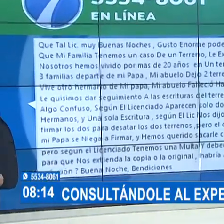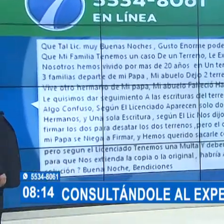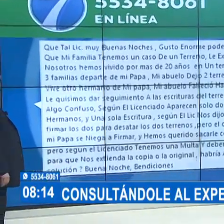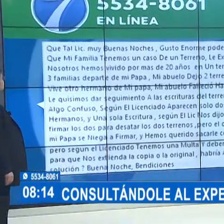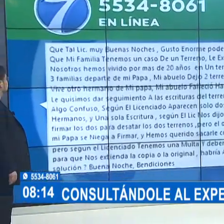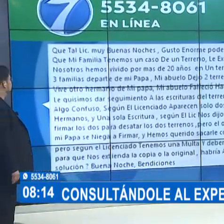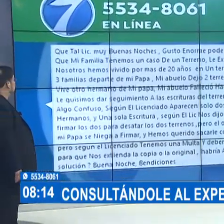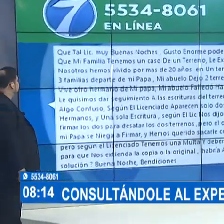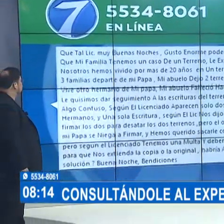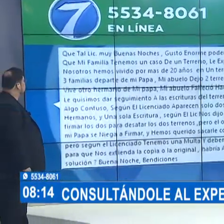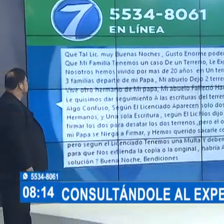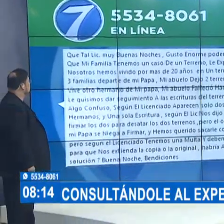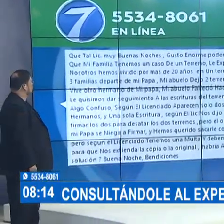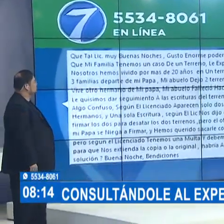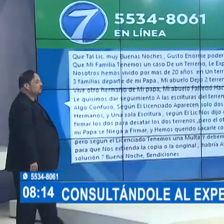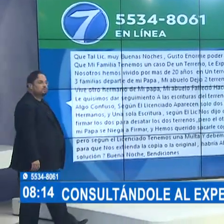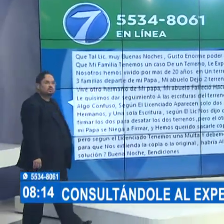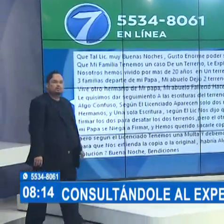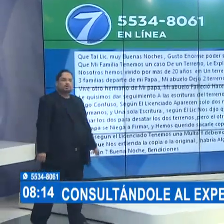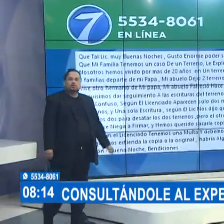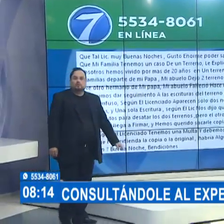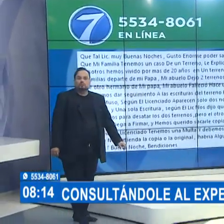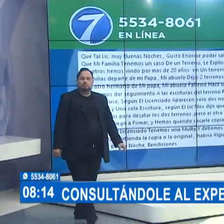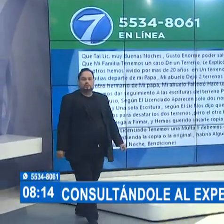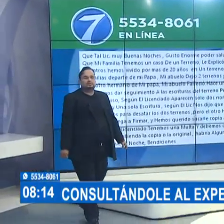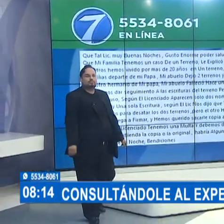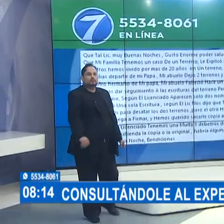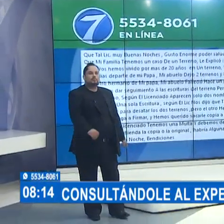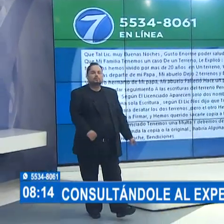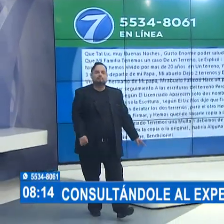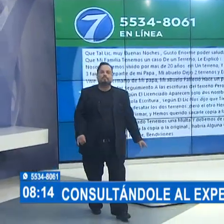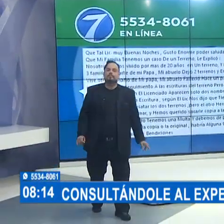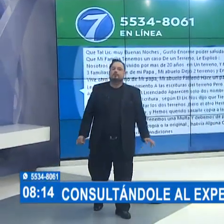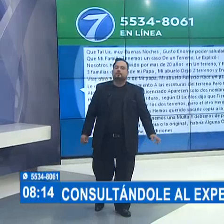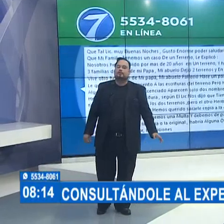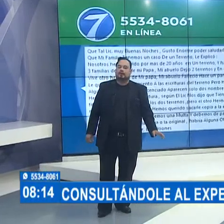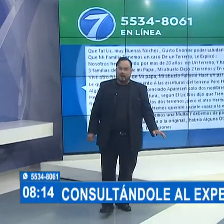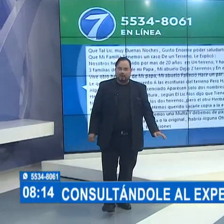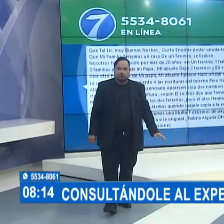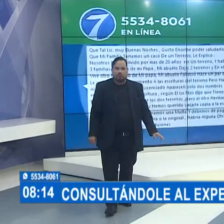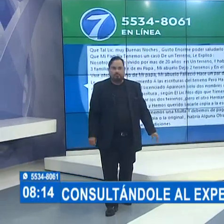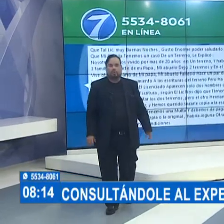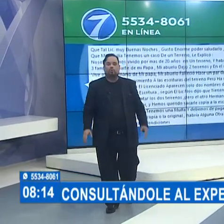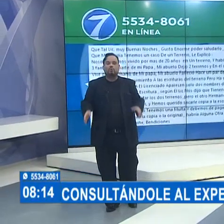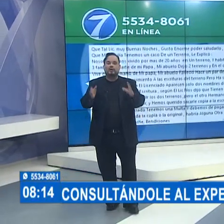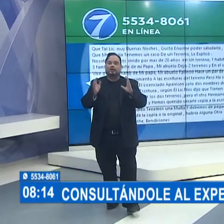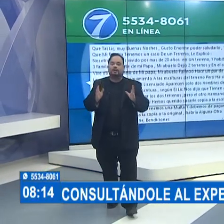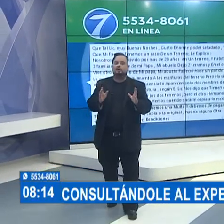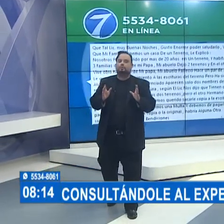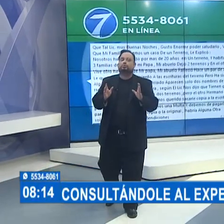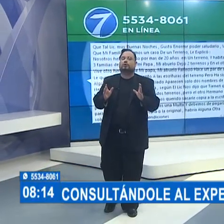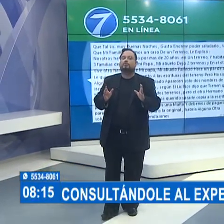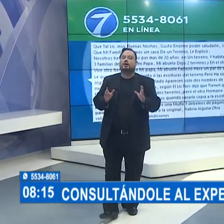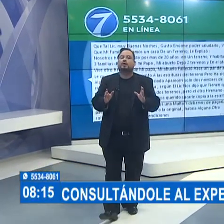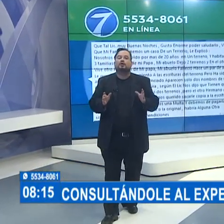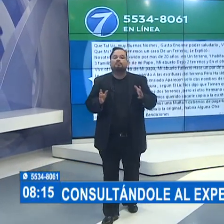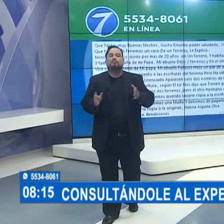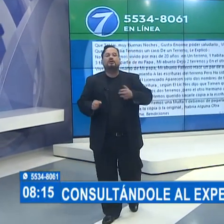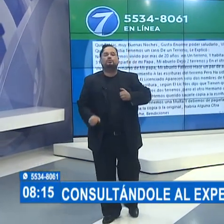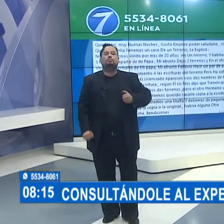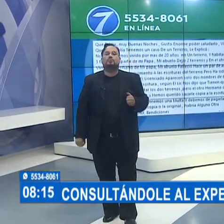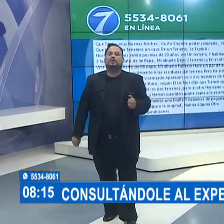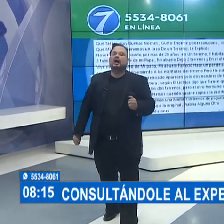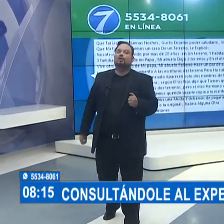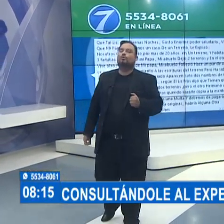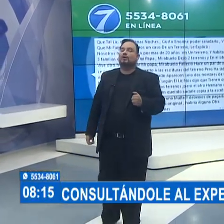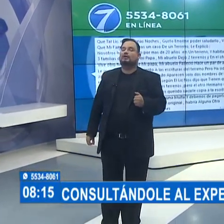solución? Bendiciones. ¡Wow! Un testamento largo, pero un enredo todavía